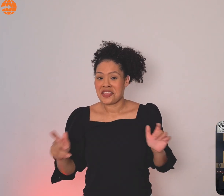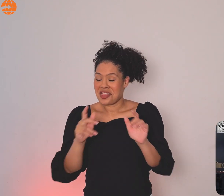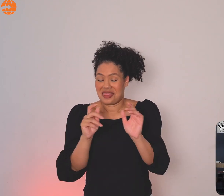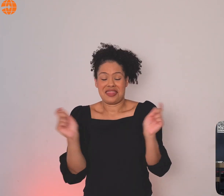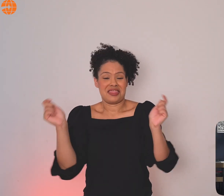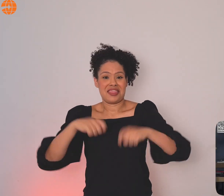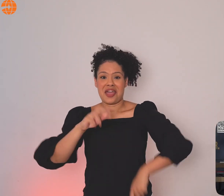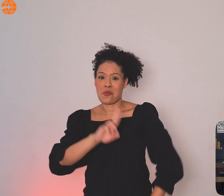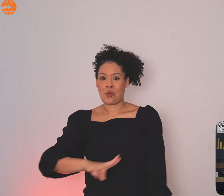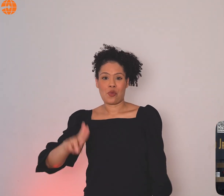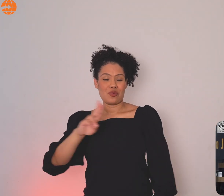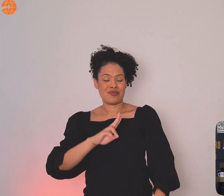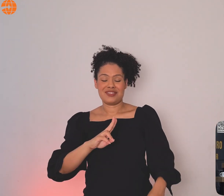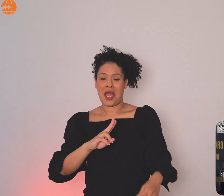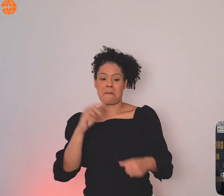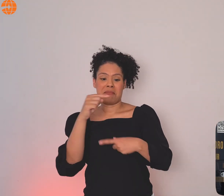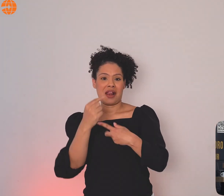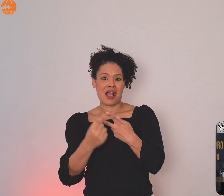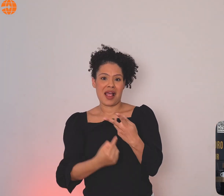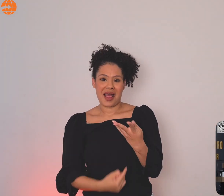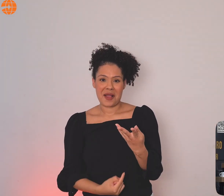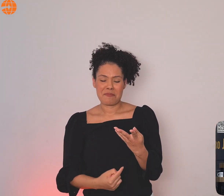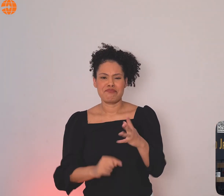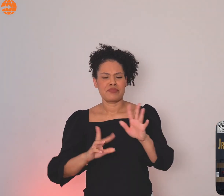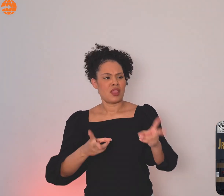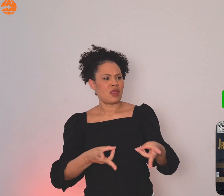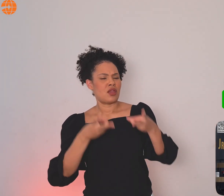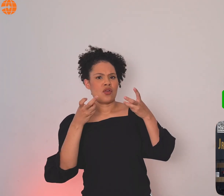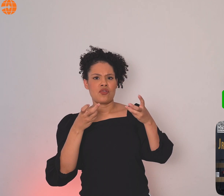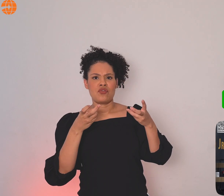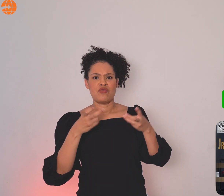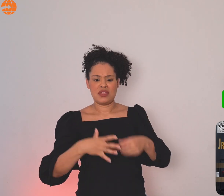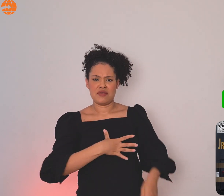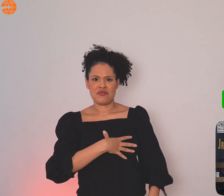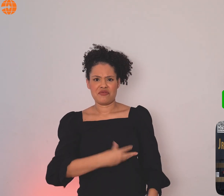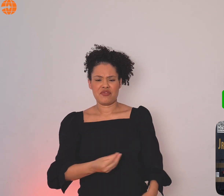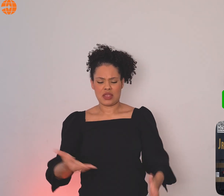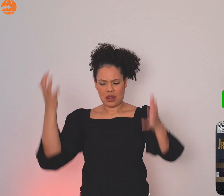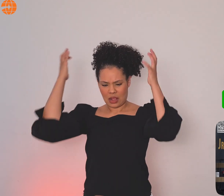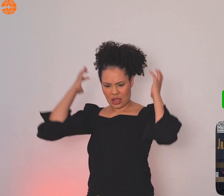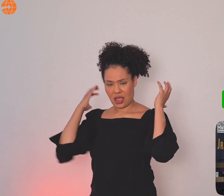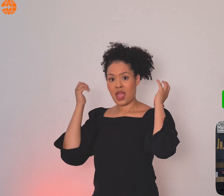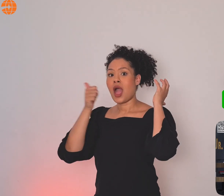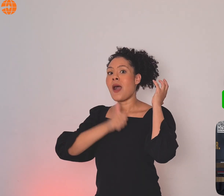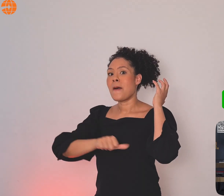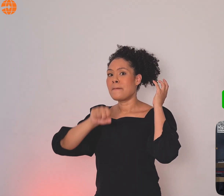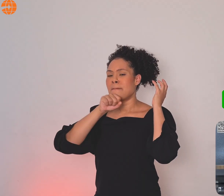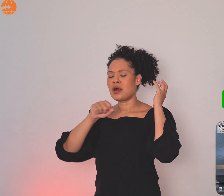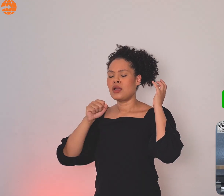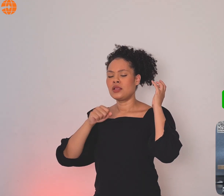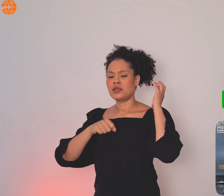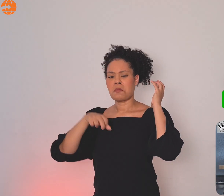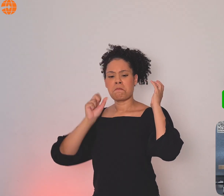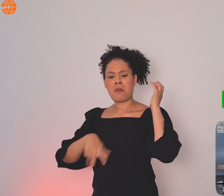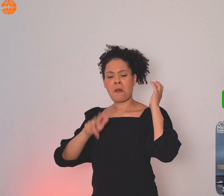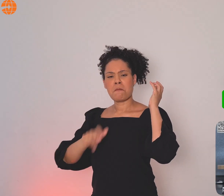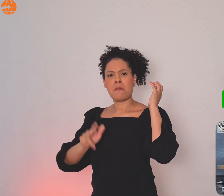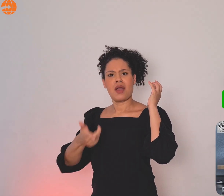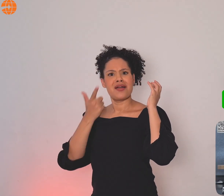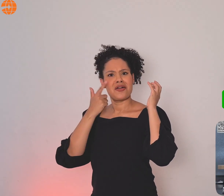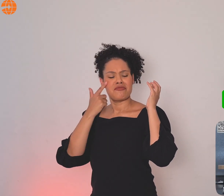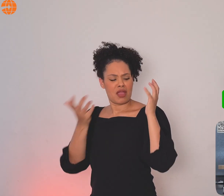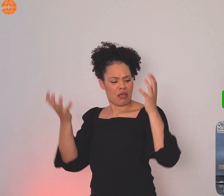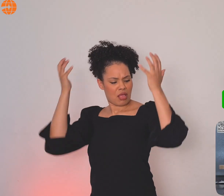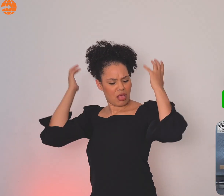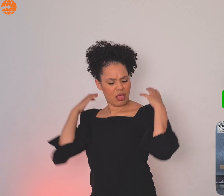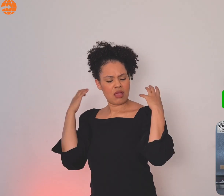E eu vi os menininhos agarrados na capulana atrás. Um sol danado, as mães andando, e os molequinhos aqui, ó,